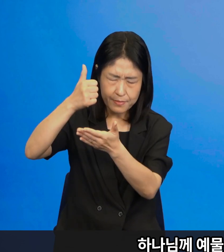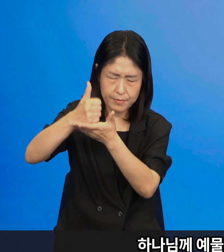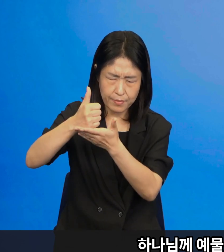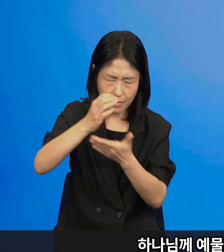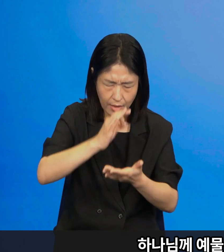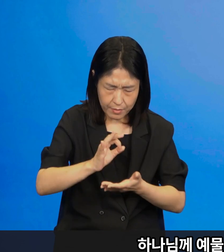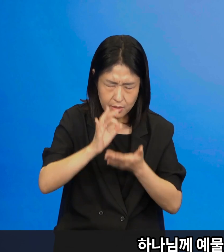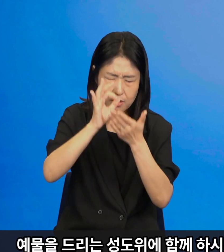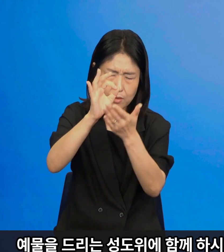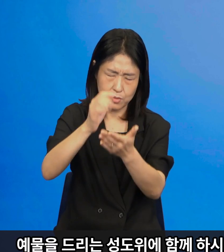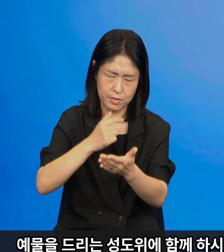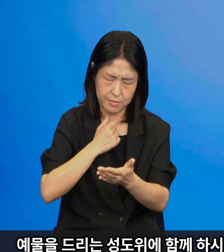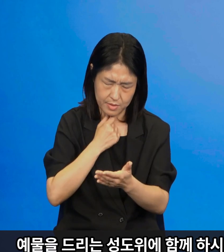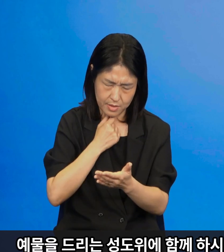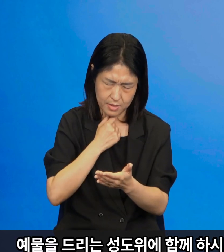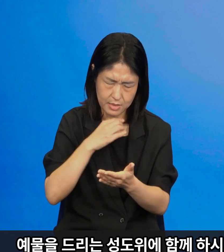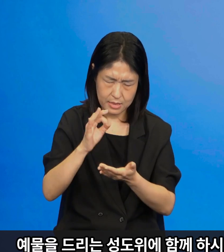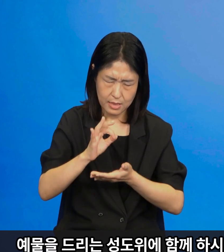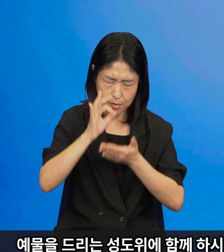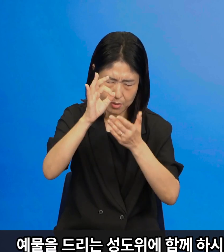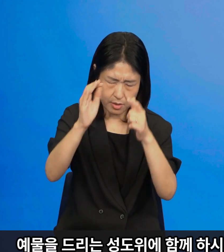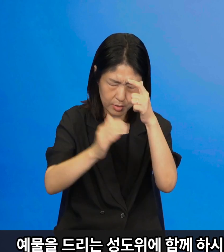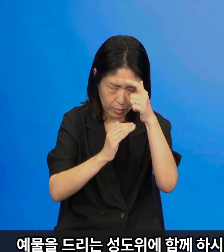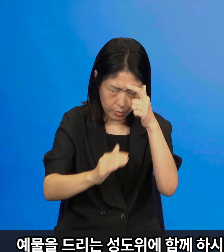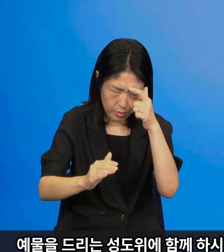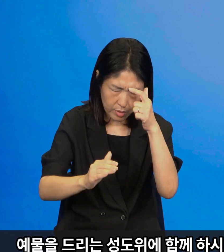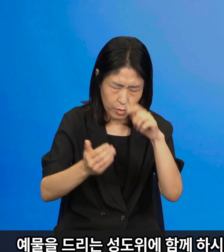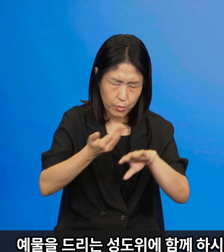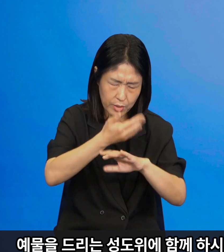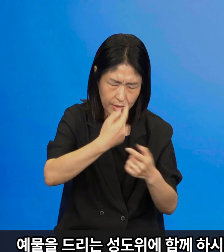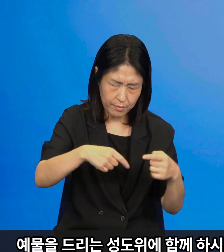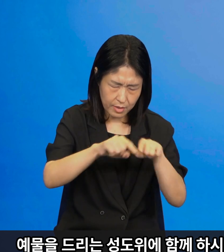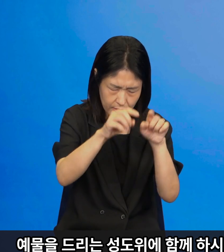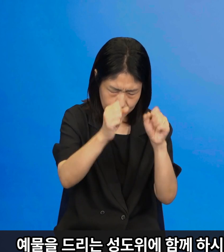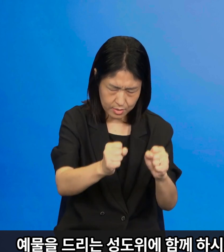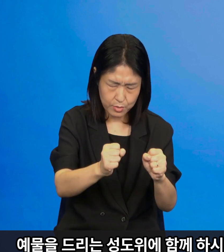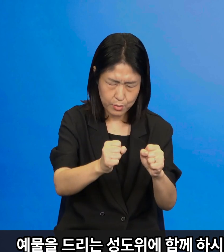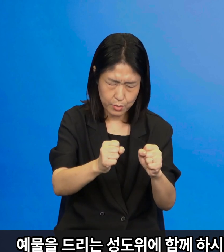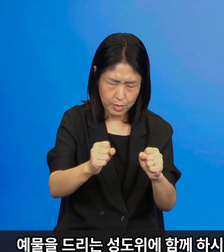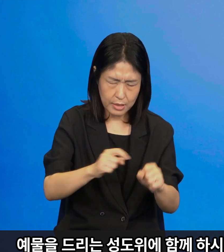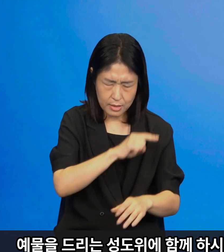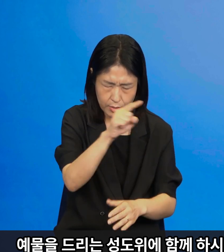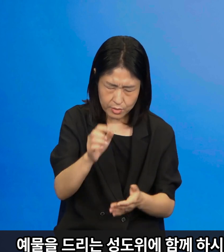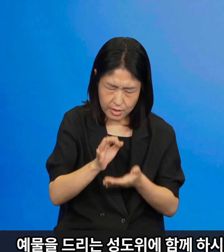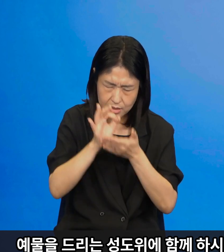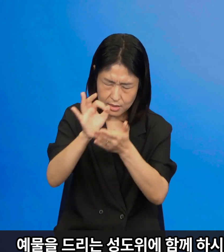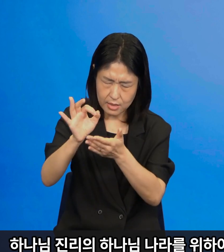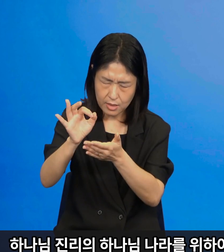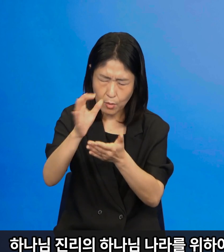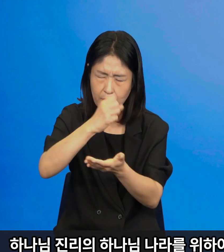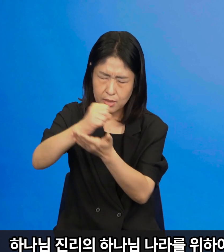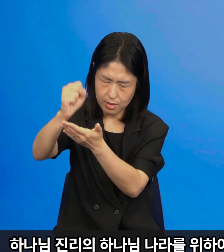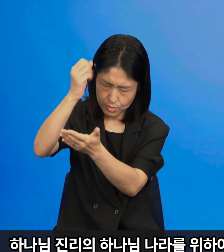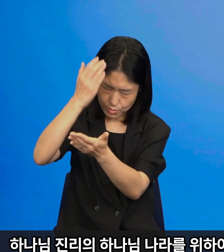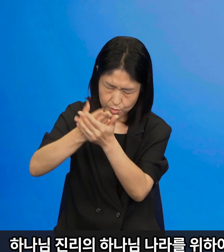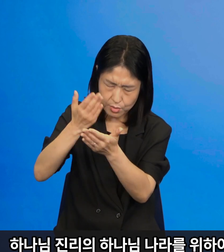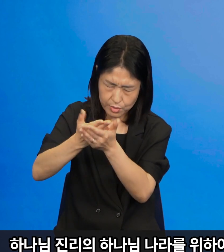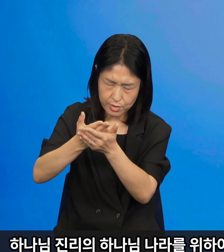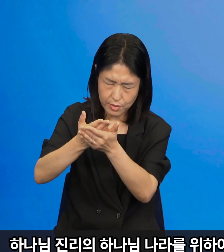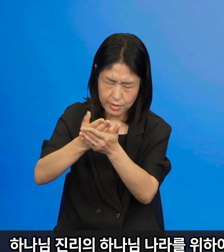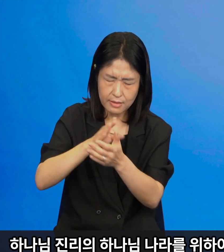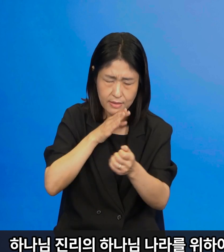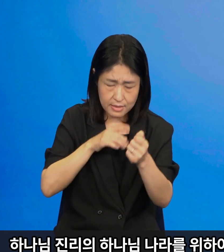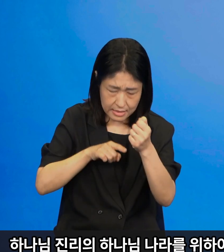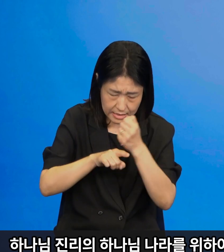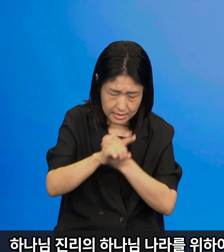예물을 드리려고 합니다. 예물을 드리는 성도들 위해 함께 하시고 주님께서 그 드린 예물을 받아주셔서 하나님